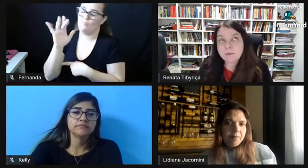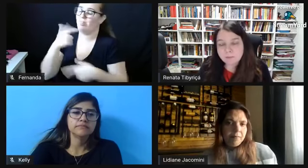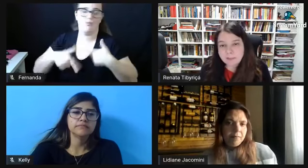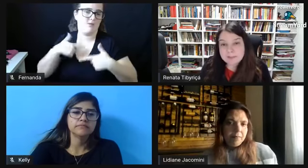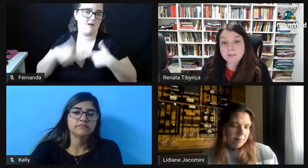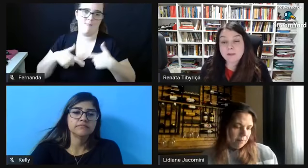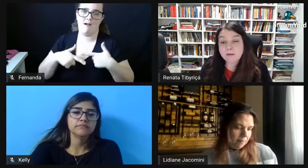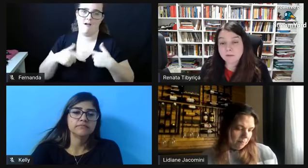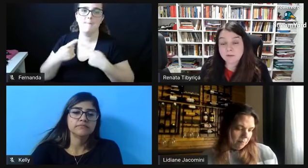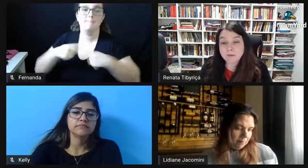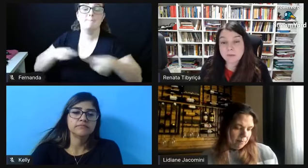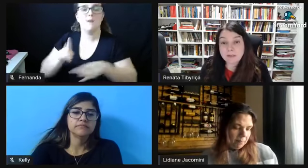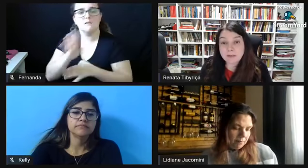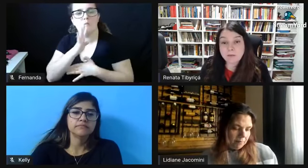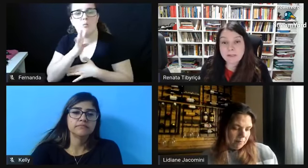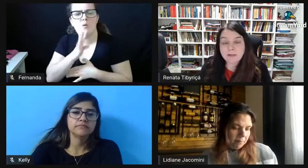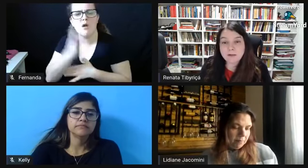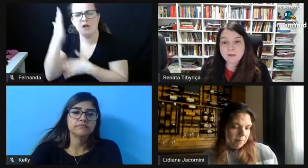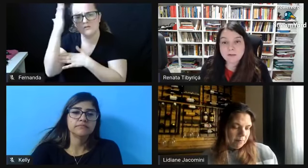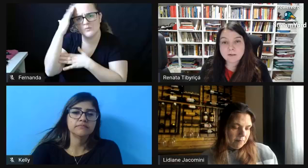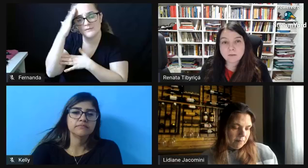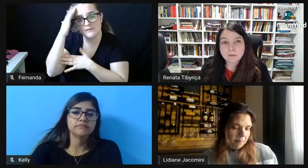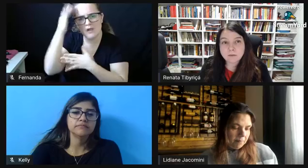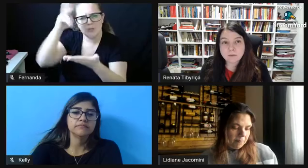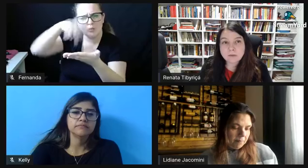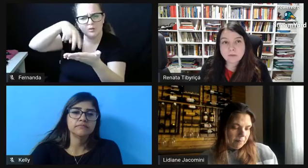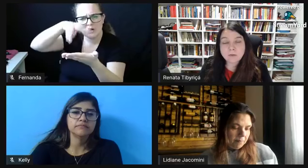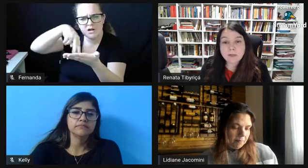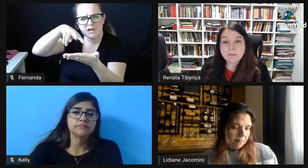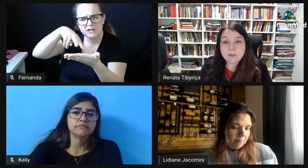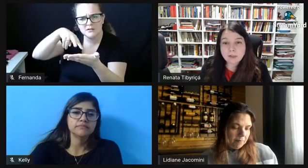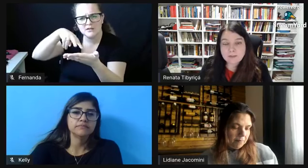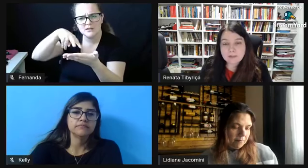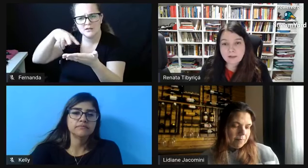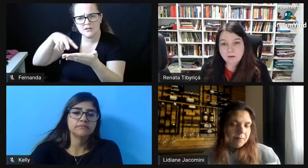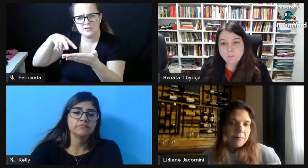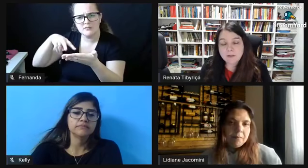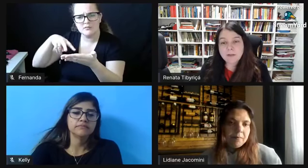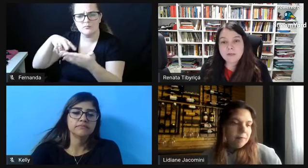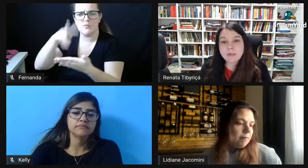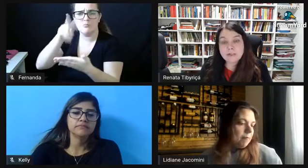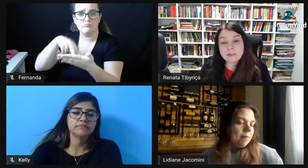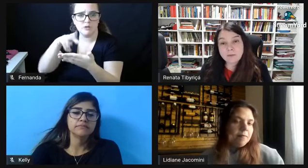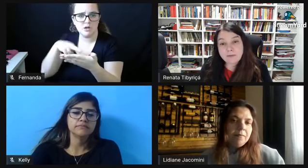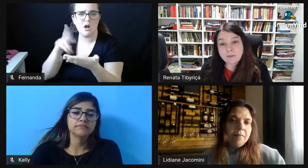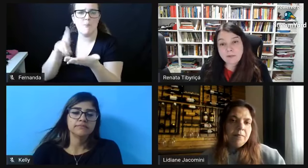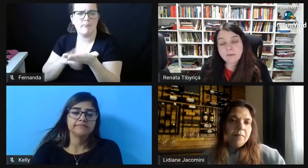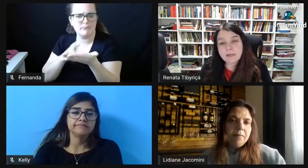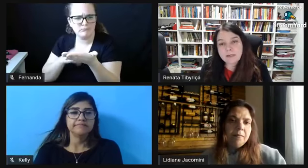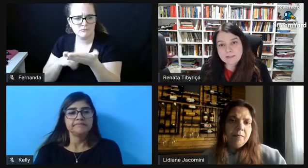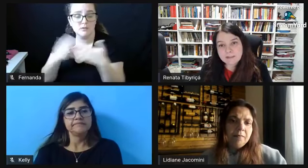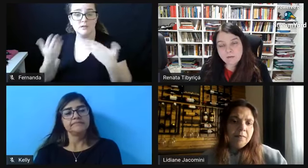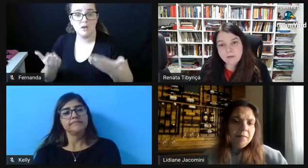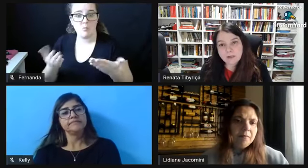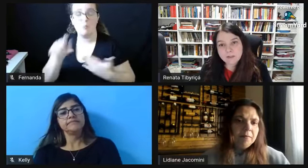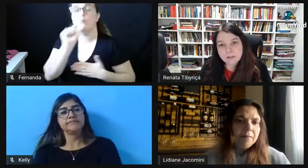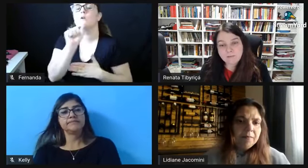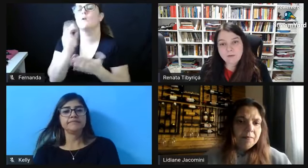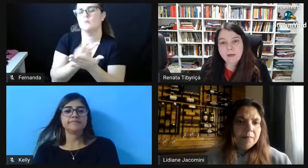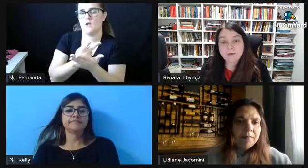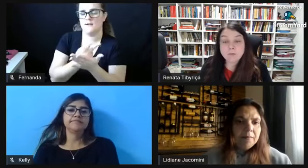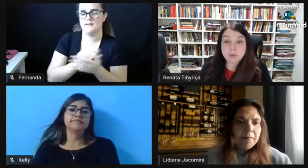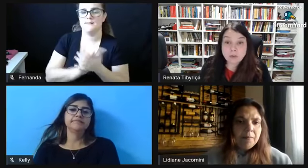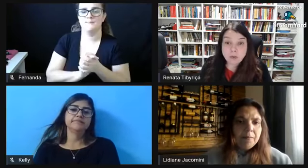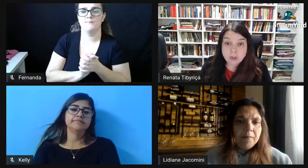quer dizer, que eu ouvi não, parece que eu li acho que no auxílio emergencial, tinha sido definido que a questão